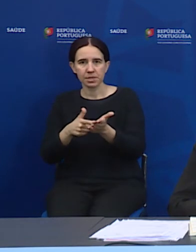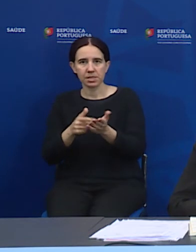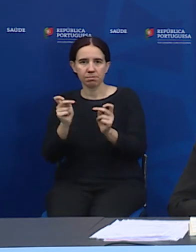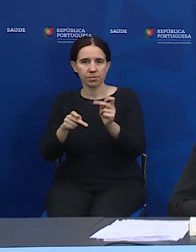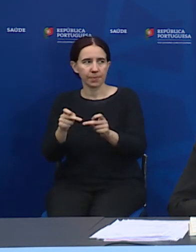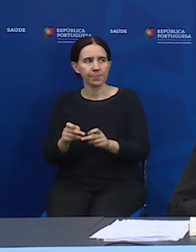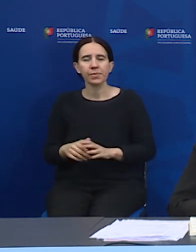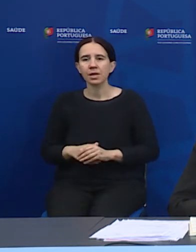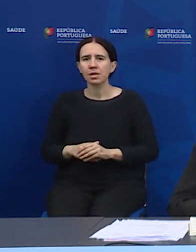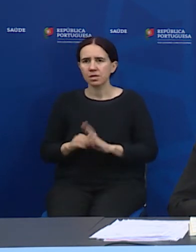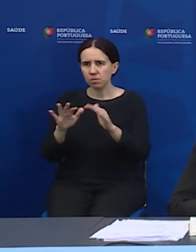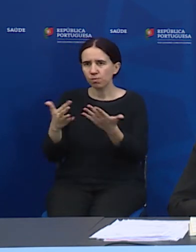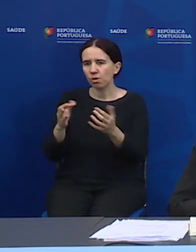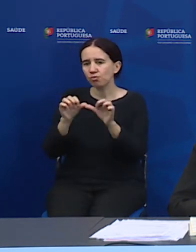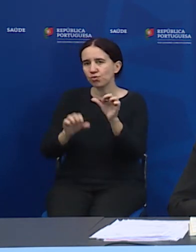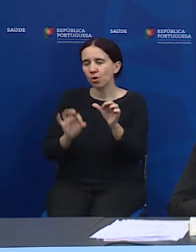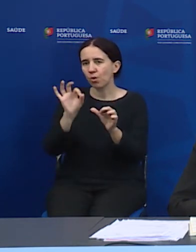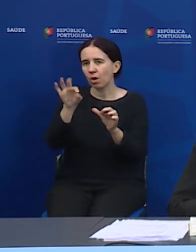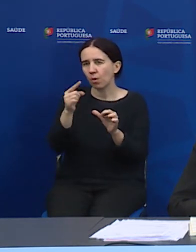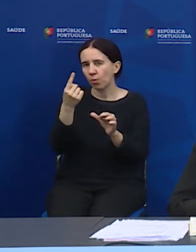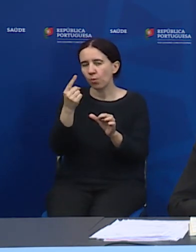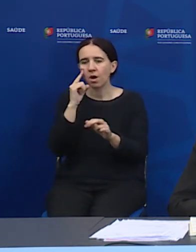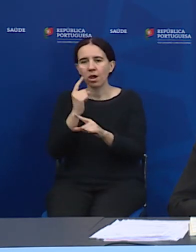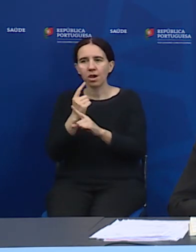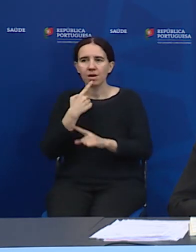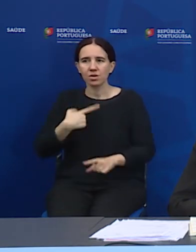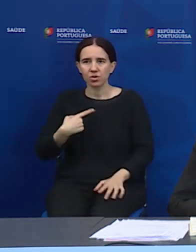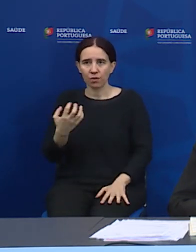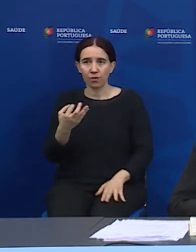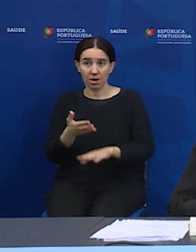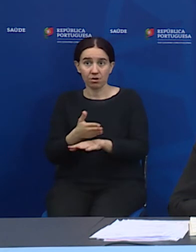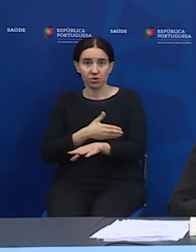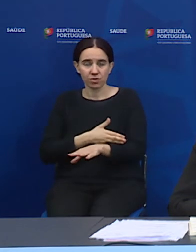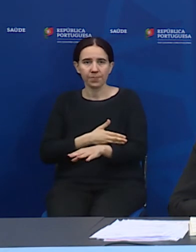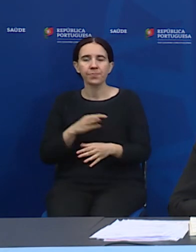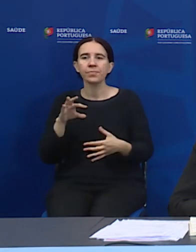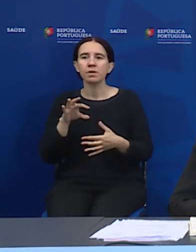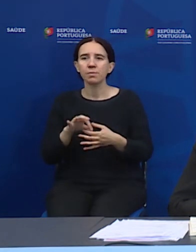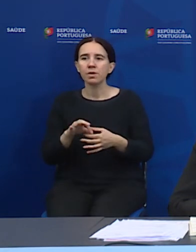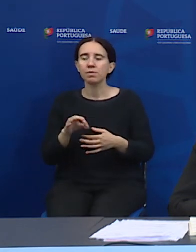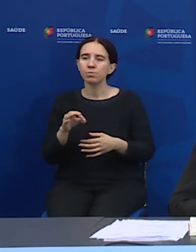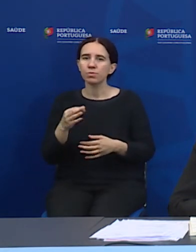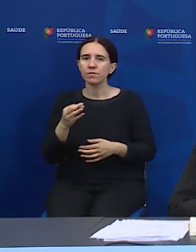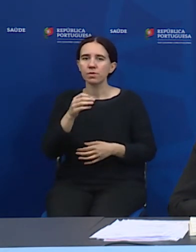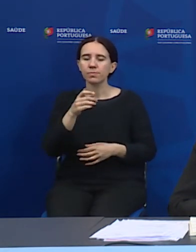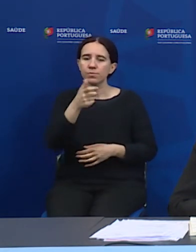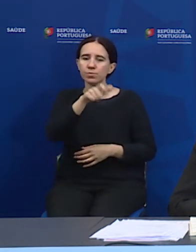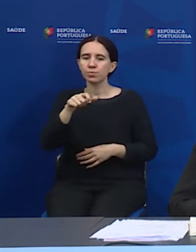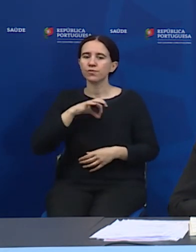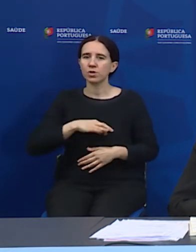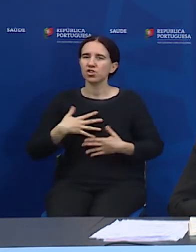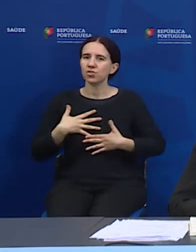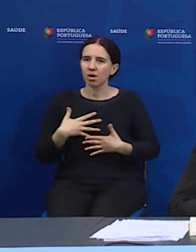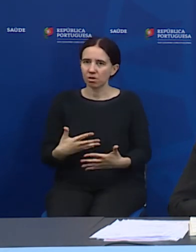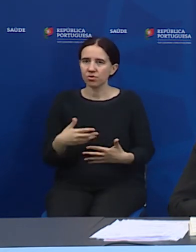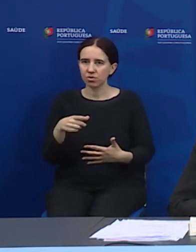necessário usar simplesmente isso eu fazia apenas o quê é relativamente a uma das questões que foi colocada antes que tem a ver com o desgaste dos os